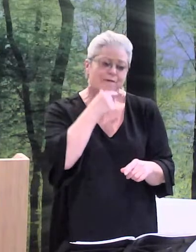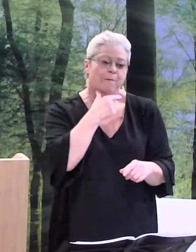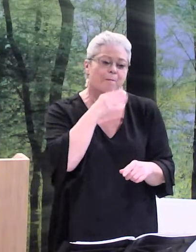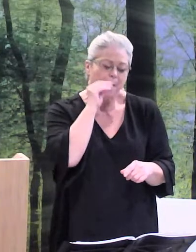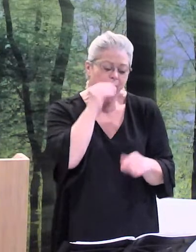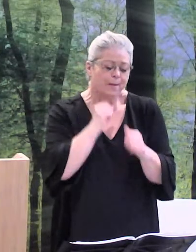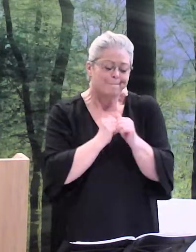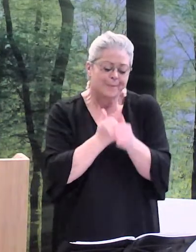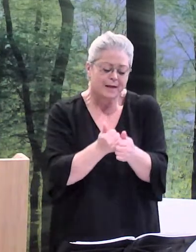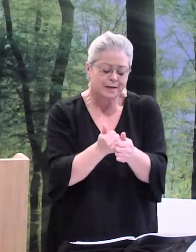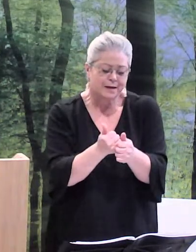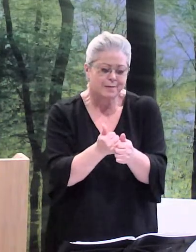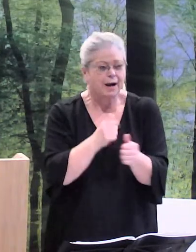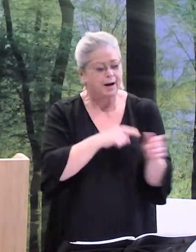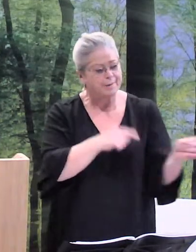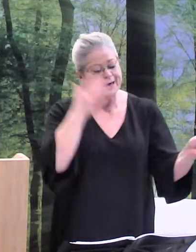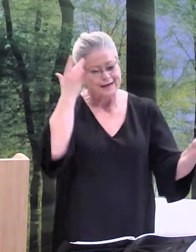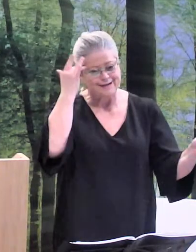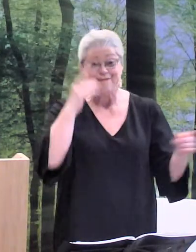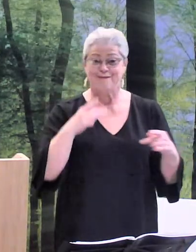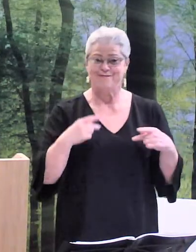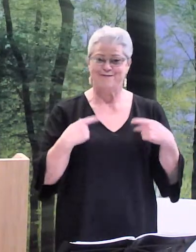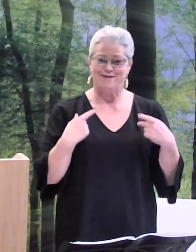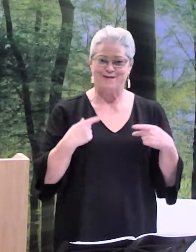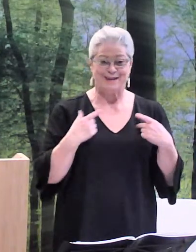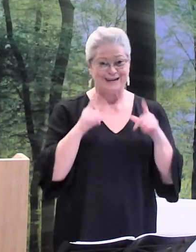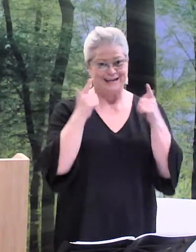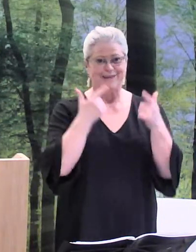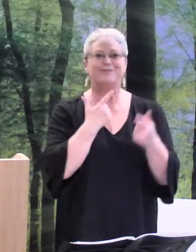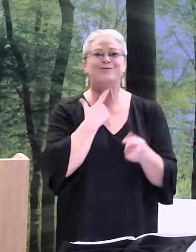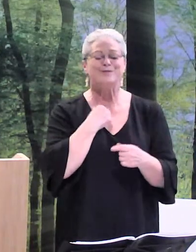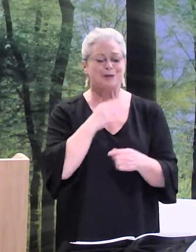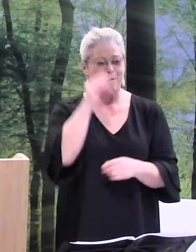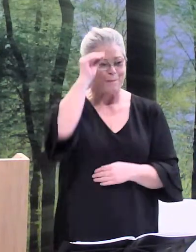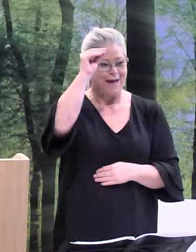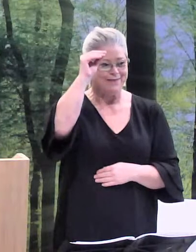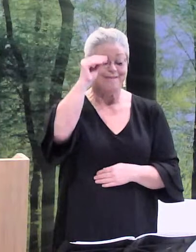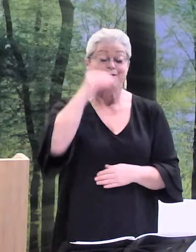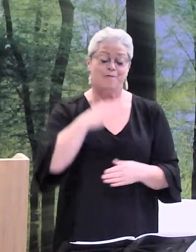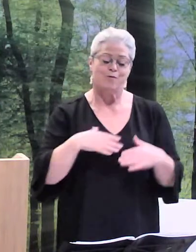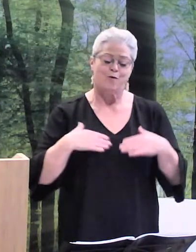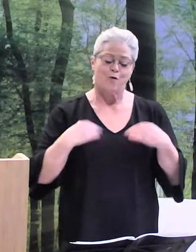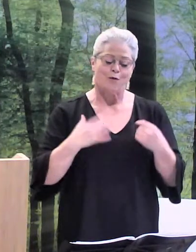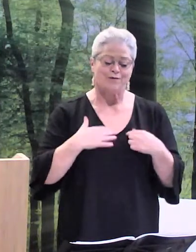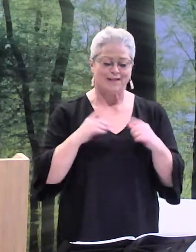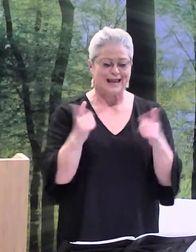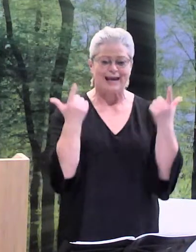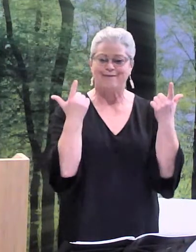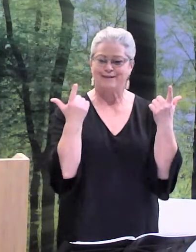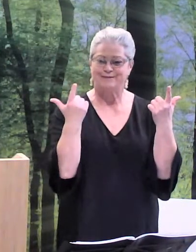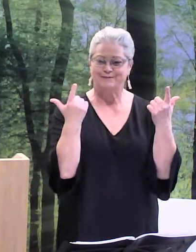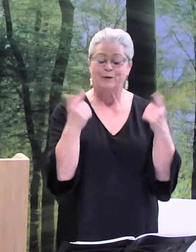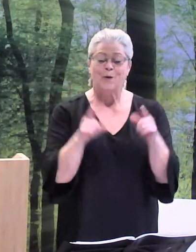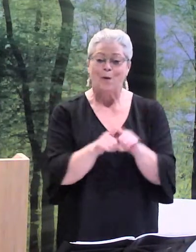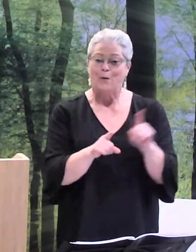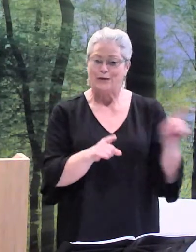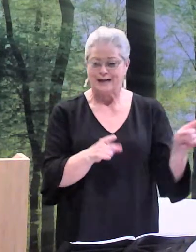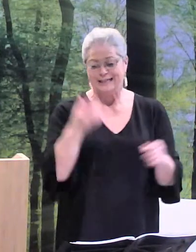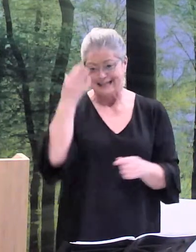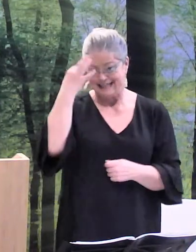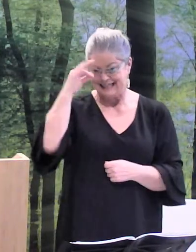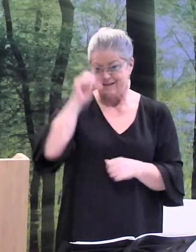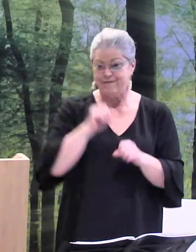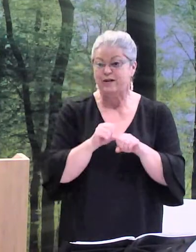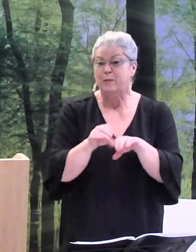nemen en hem te herinneren als een vrolijke en levenslustige man die genoot van het leven. Ook hier, om het risico op